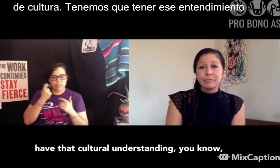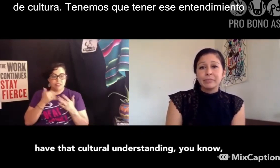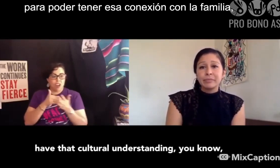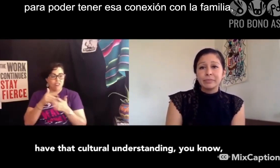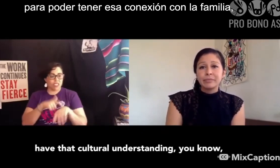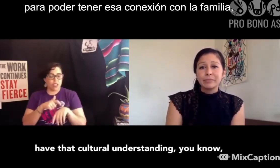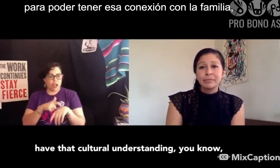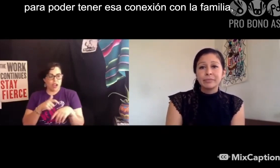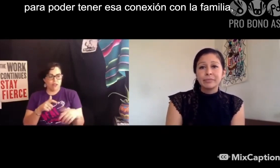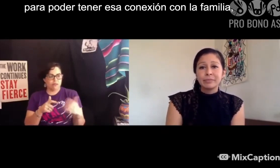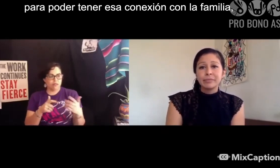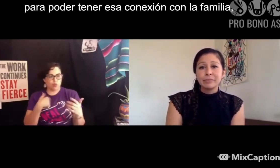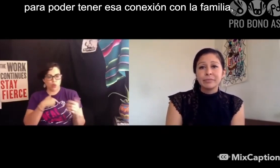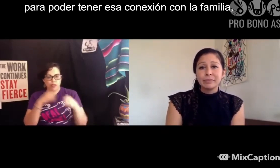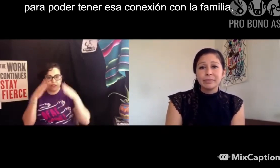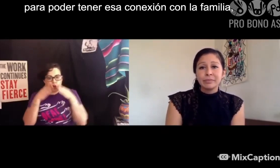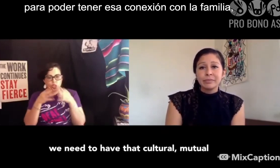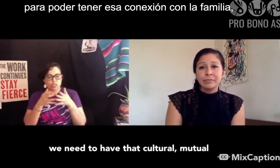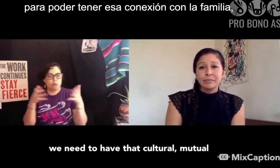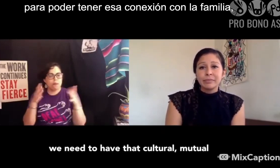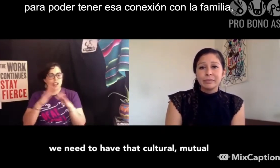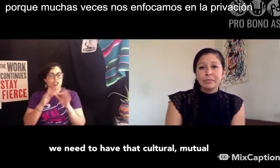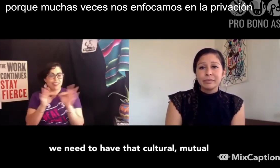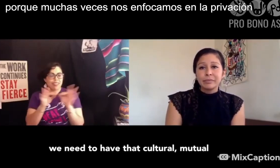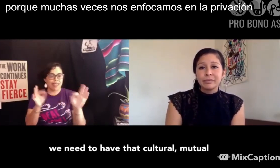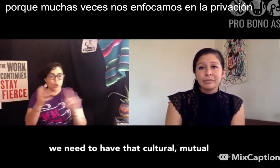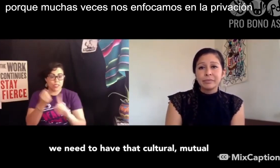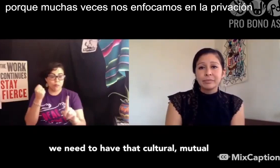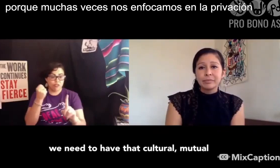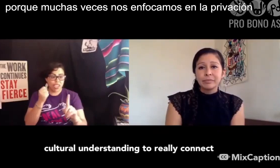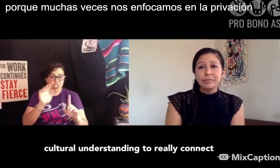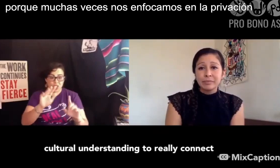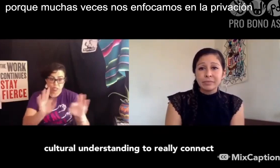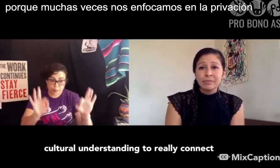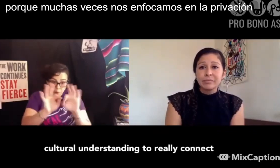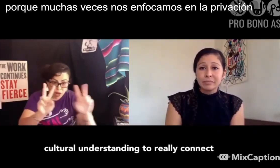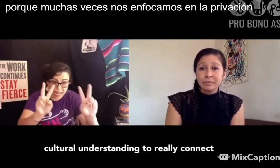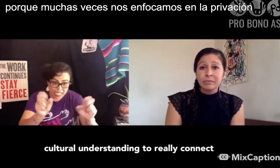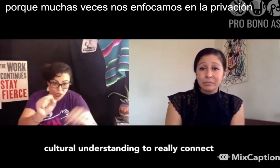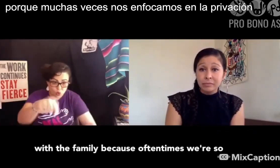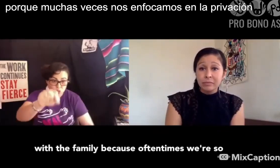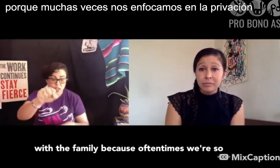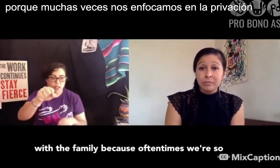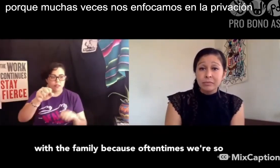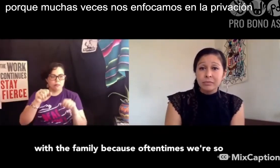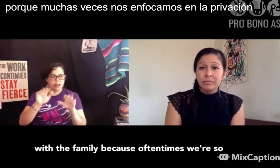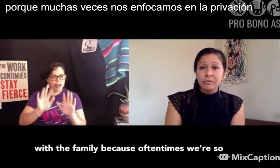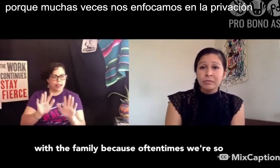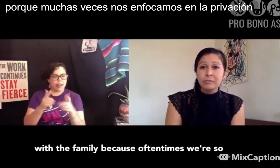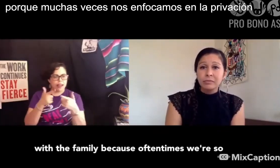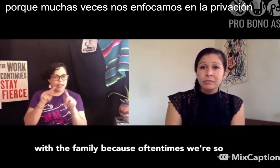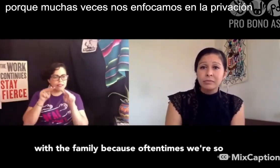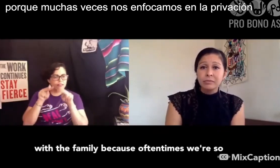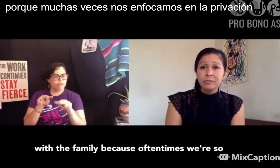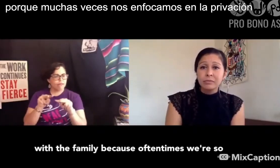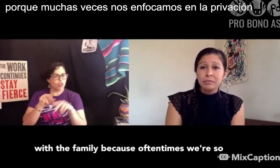ese entendimiento para poder tener esa conexión con las familias. Porque muchas veces nos enfocamos en